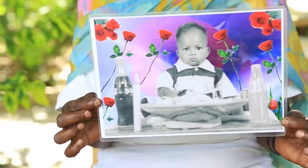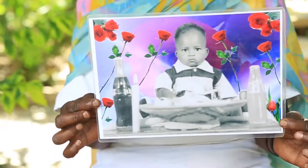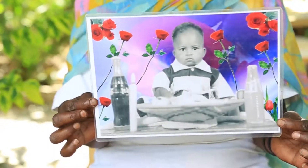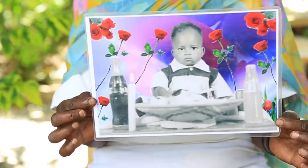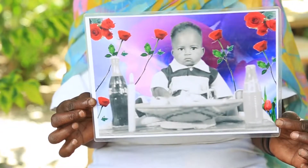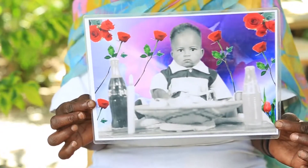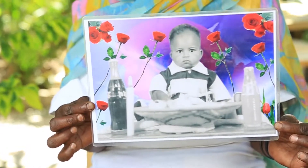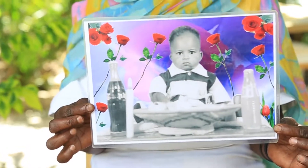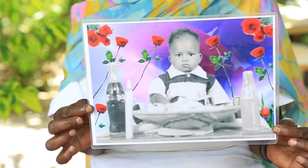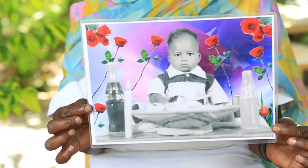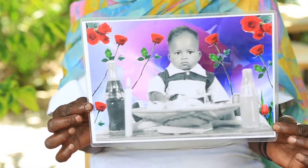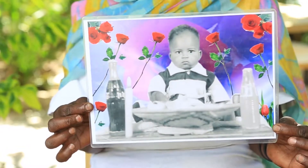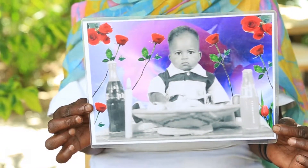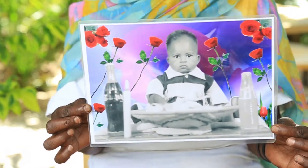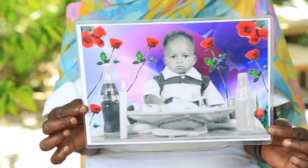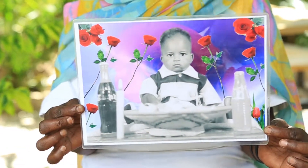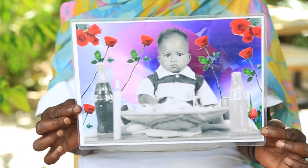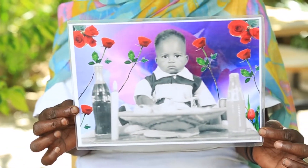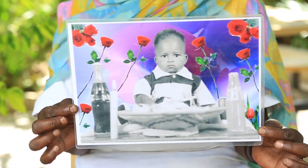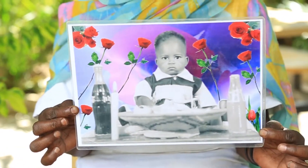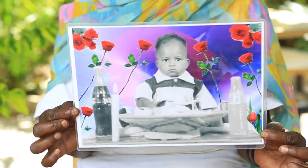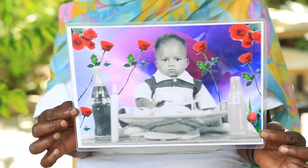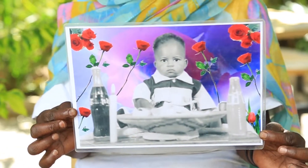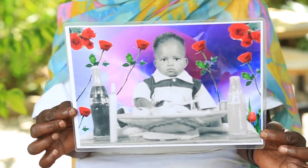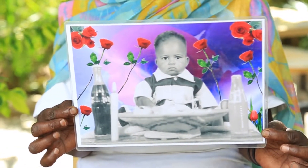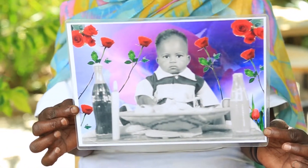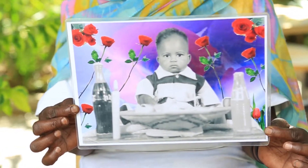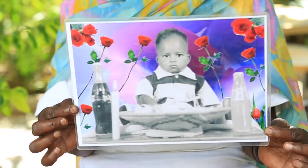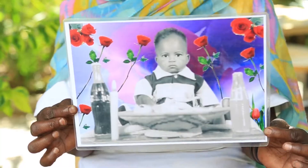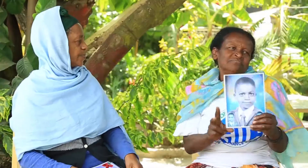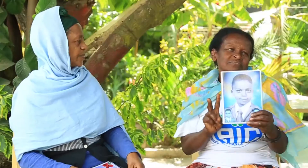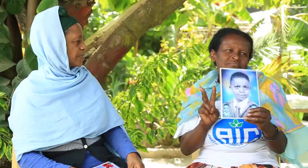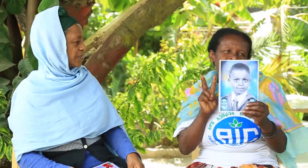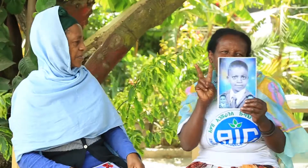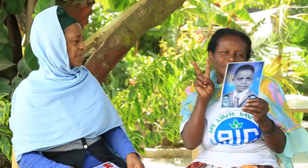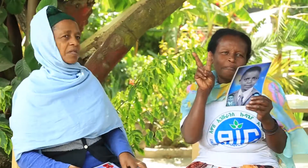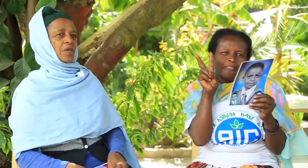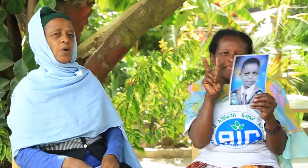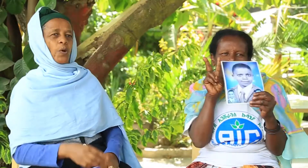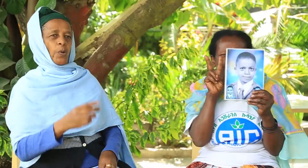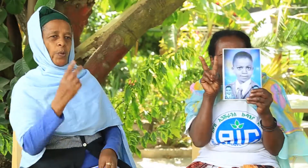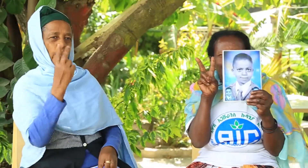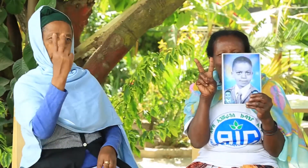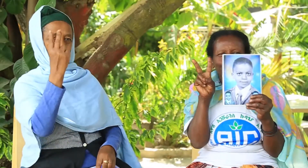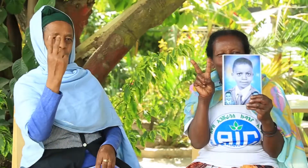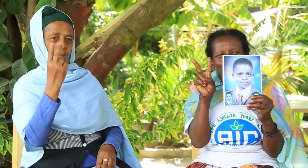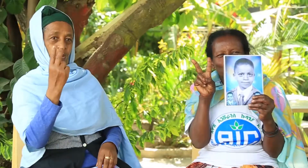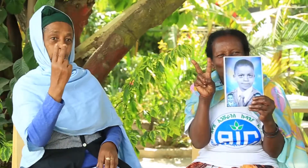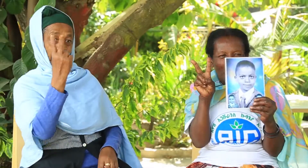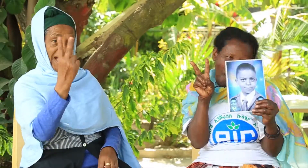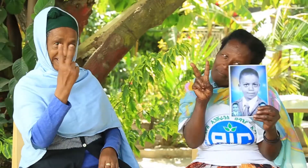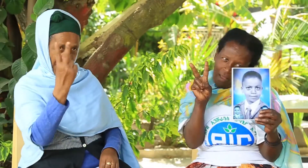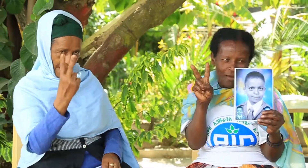እያከበረ He was celebrating his first birthday. This one is when he was 2 years old.